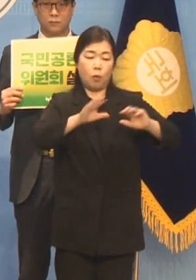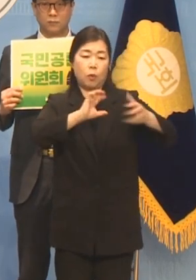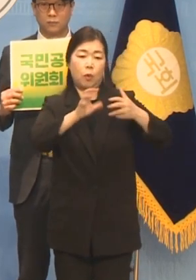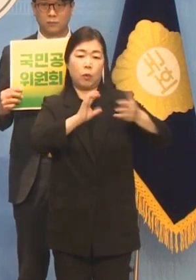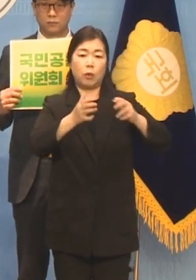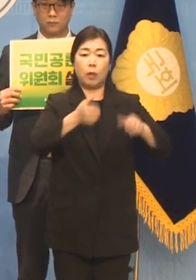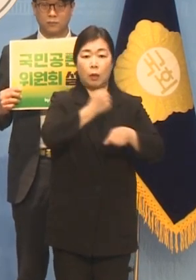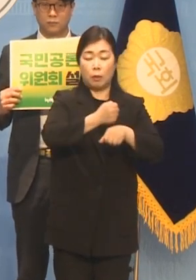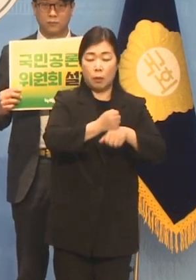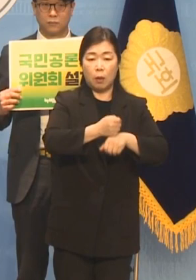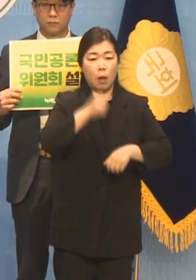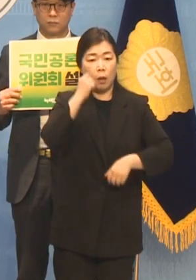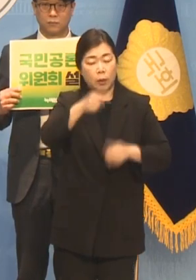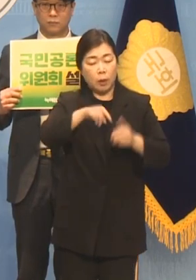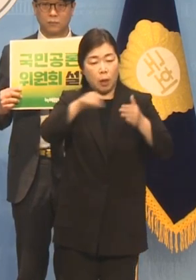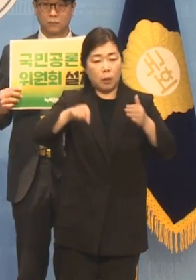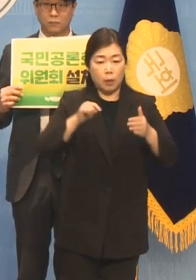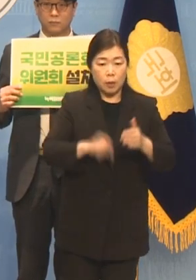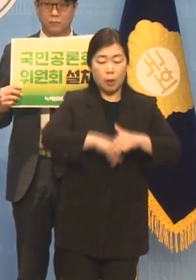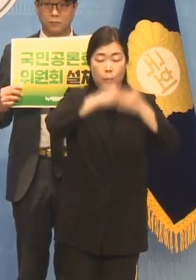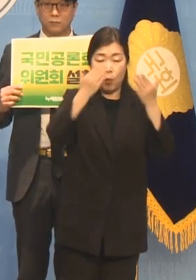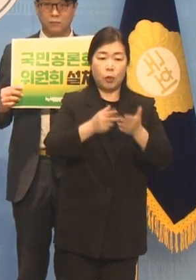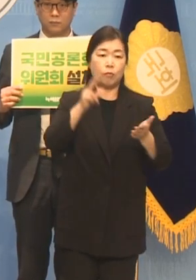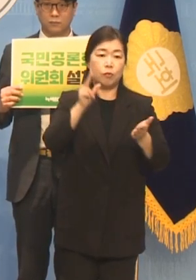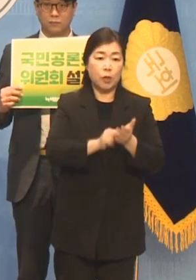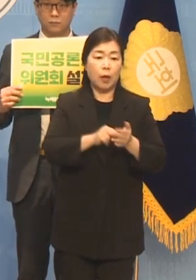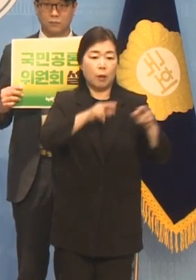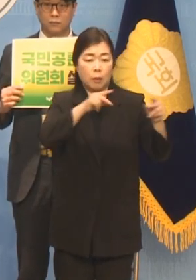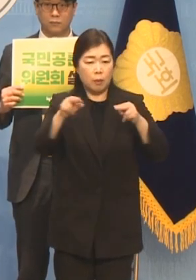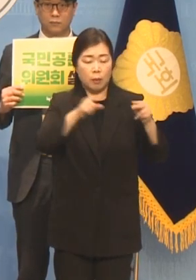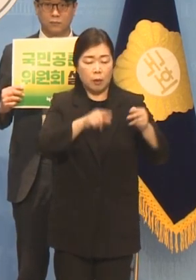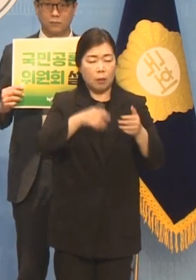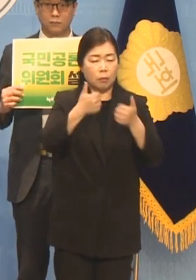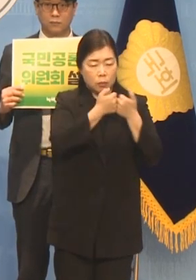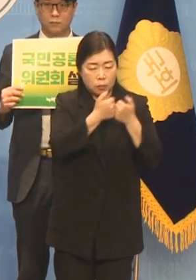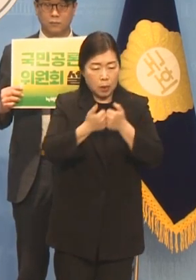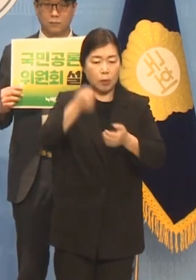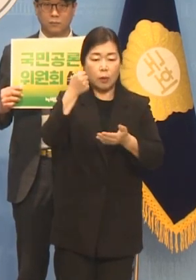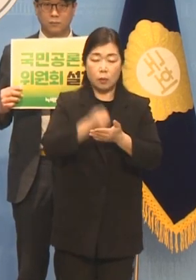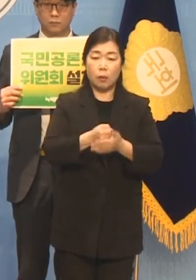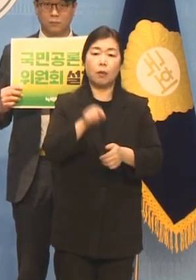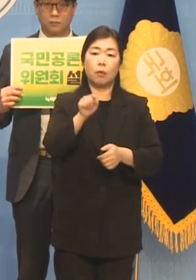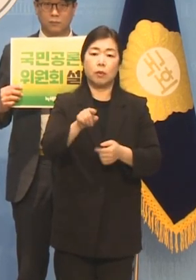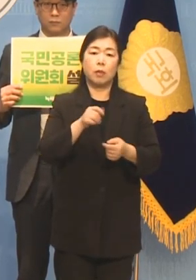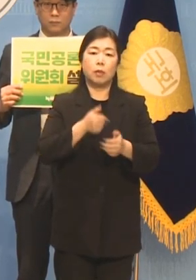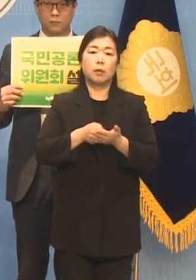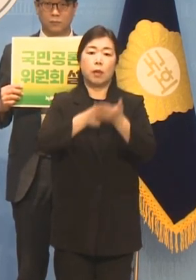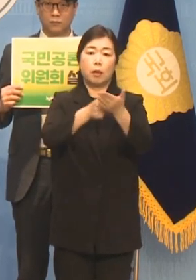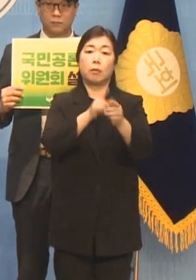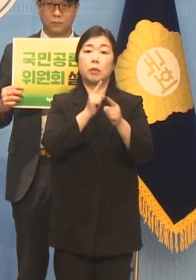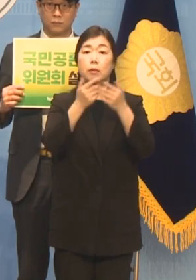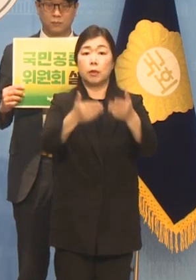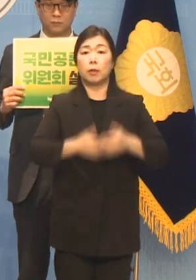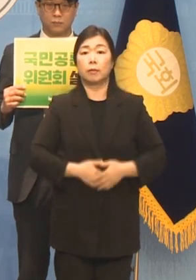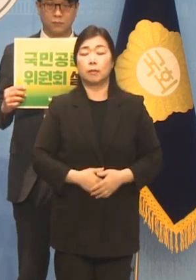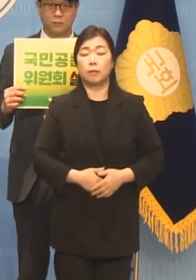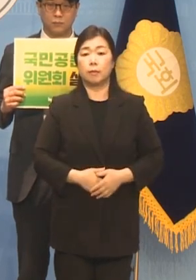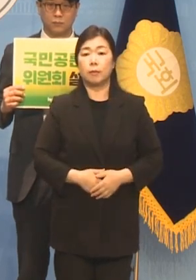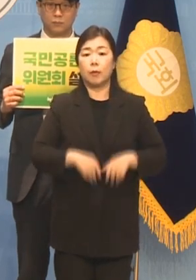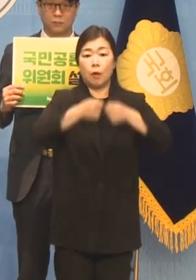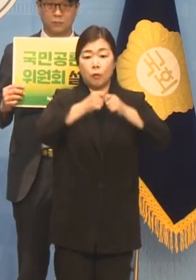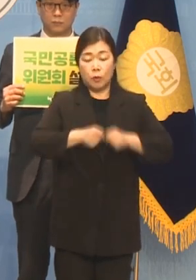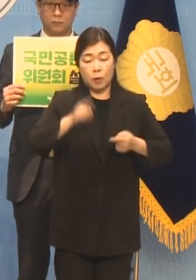국민참여 공론화위원회에서 1개월 이내에 모든 쟁점을 수기 토론하고 결정할 것을 제안드립니다. 구체적